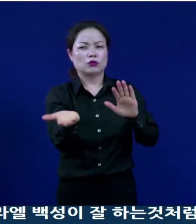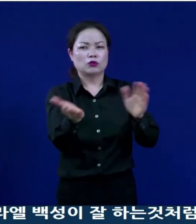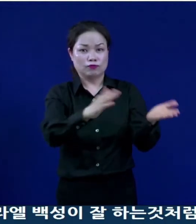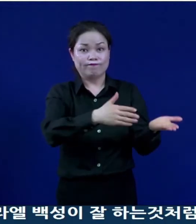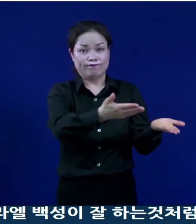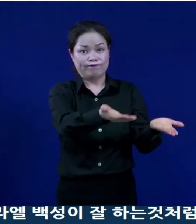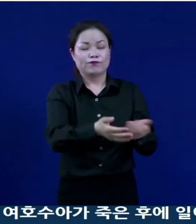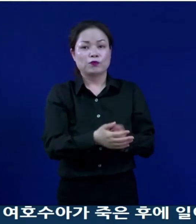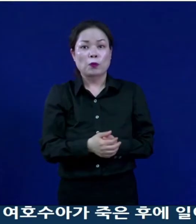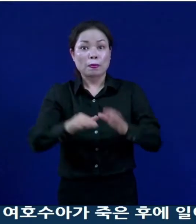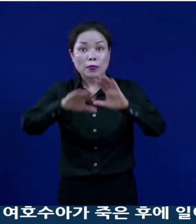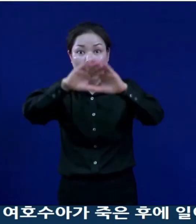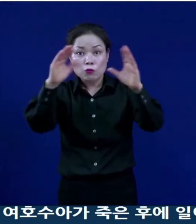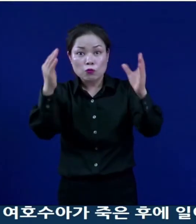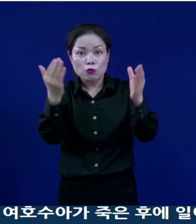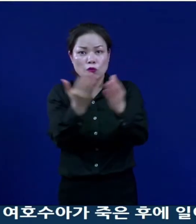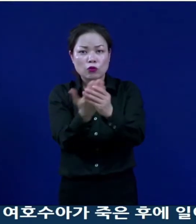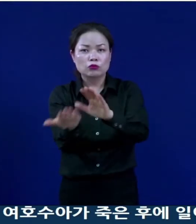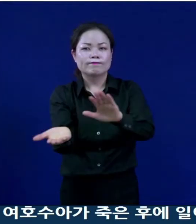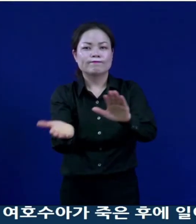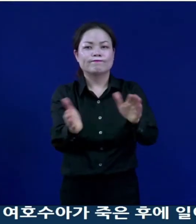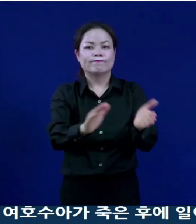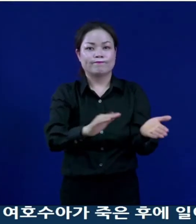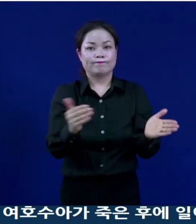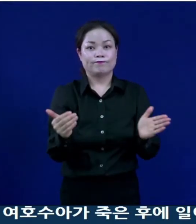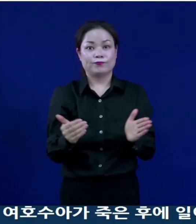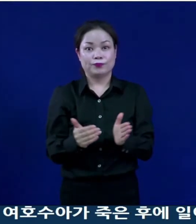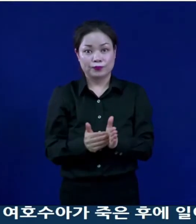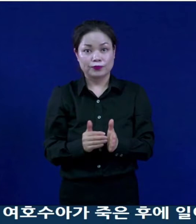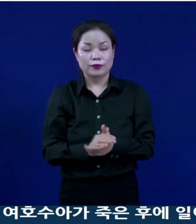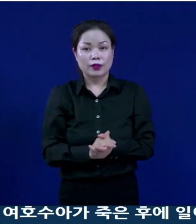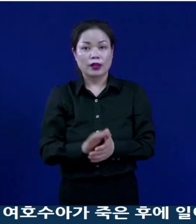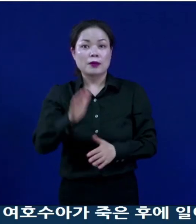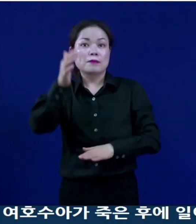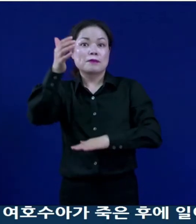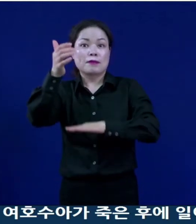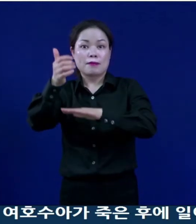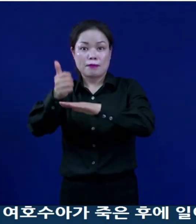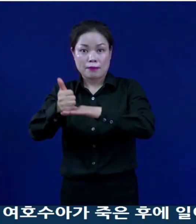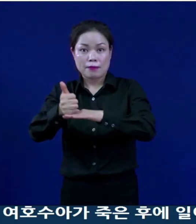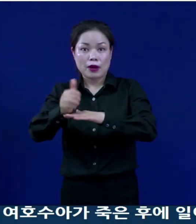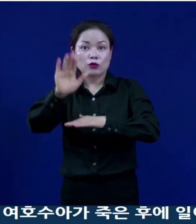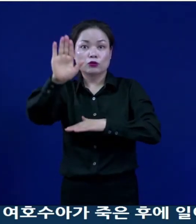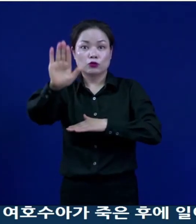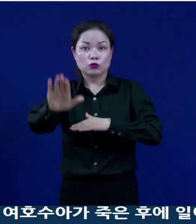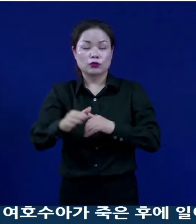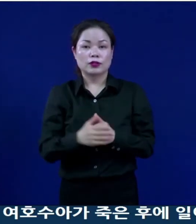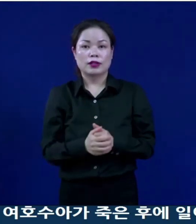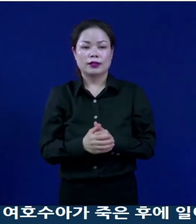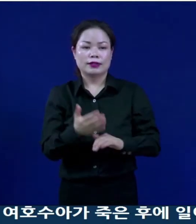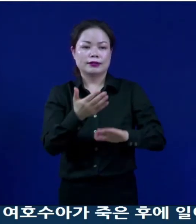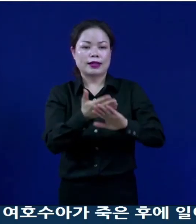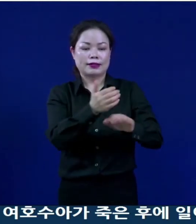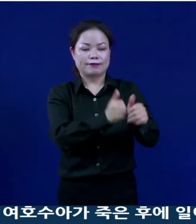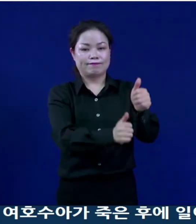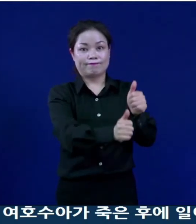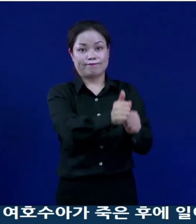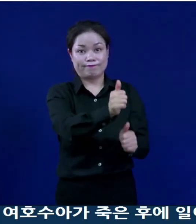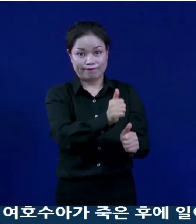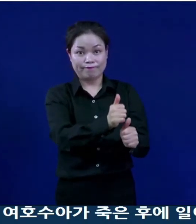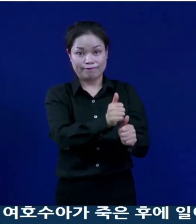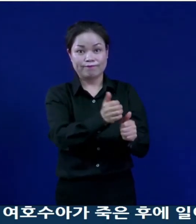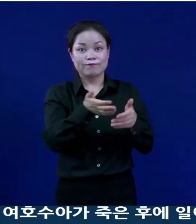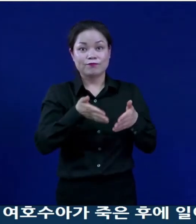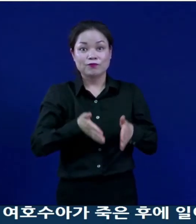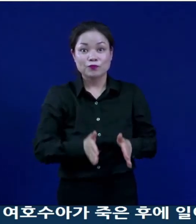했습니다. 모두 죽었다는 말이죠. 그리고 마지막으로 그 후에 다른 세대가 일어났다고